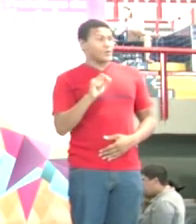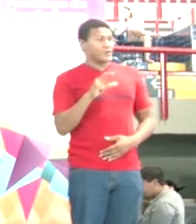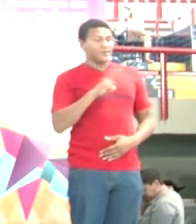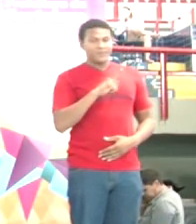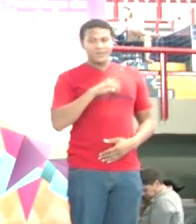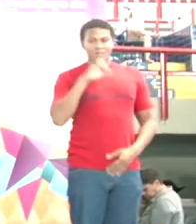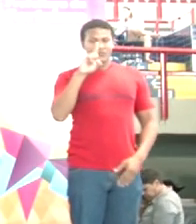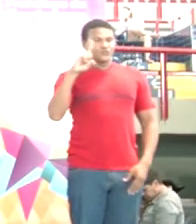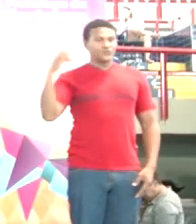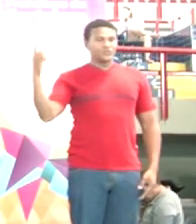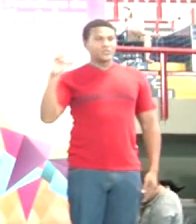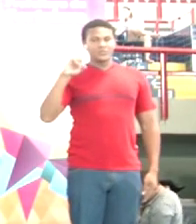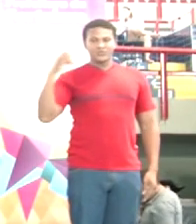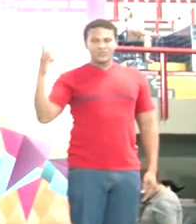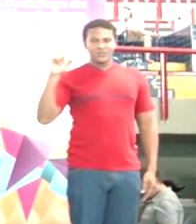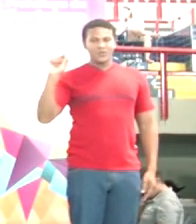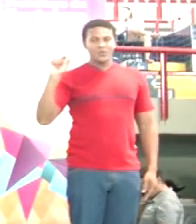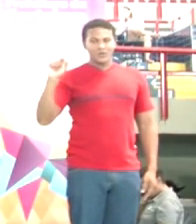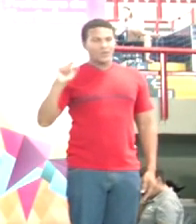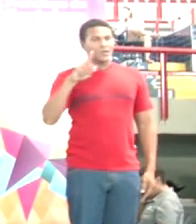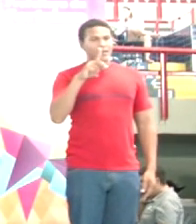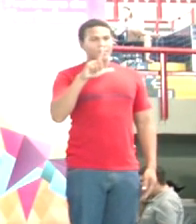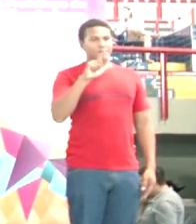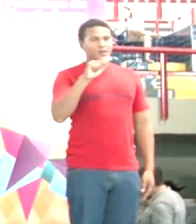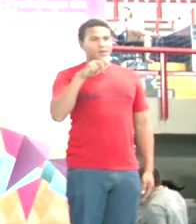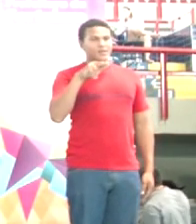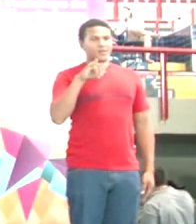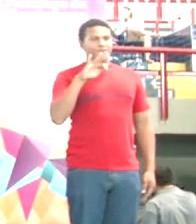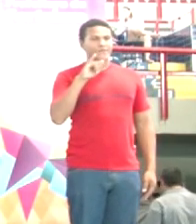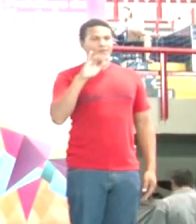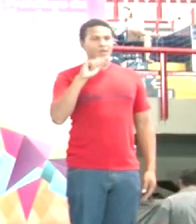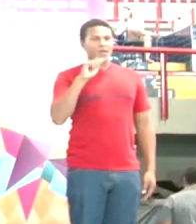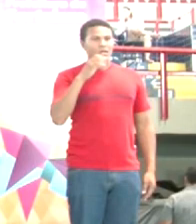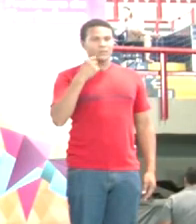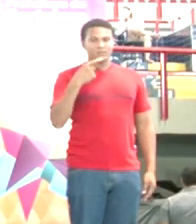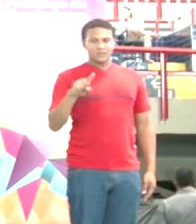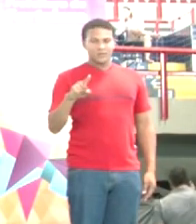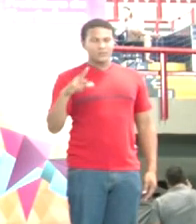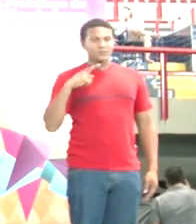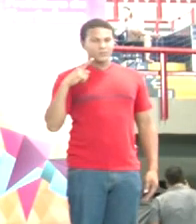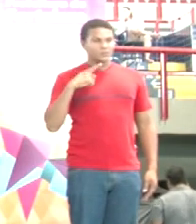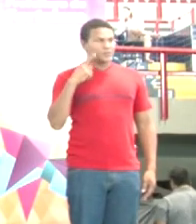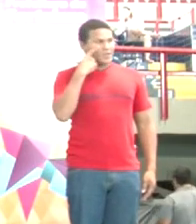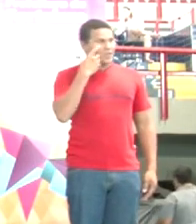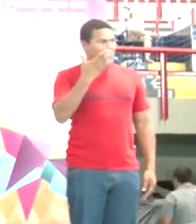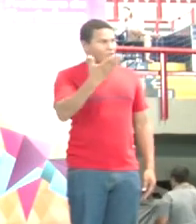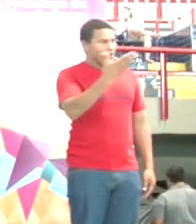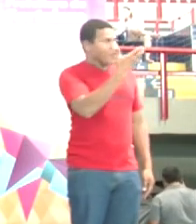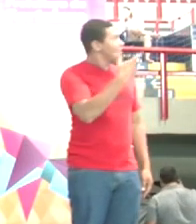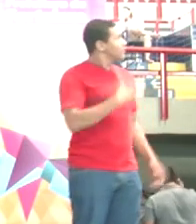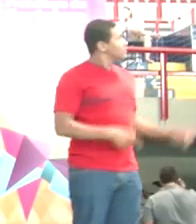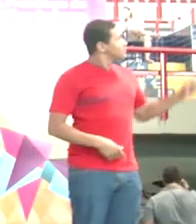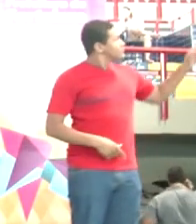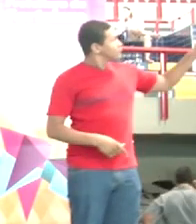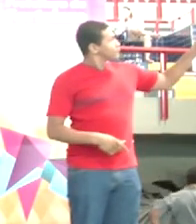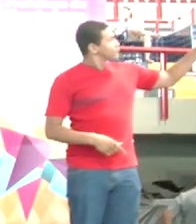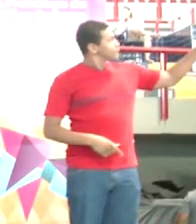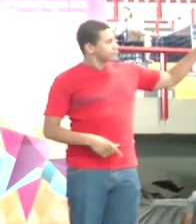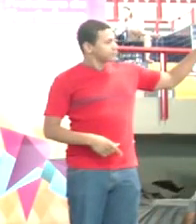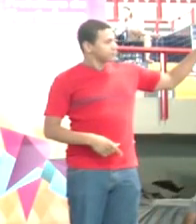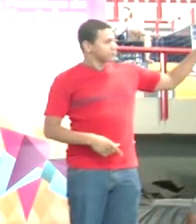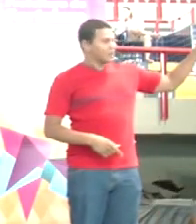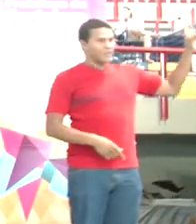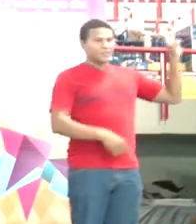de planificação. O cilindro aberto no plano é a figura